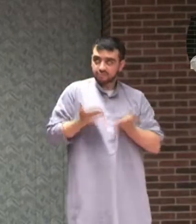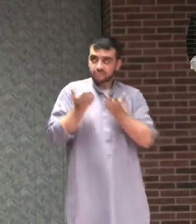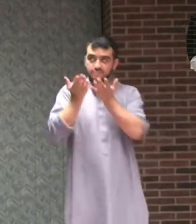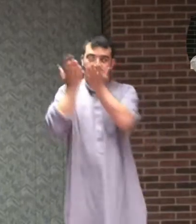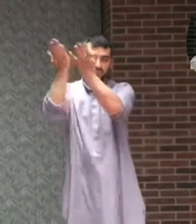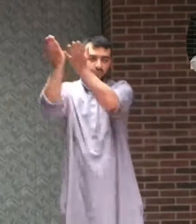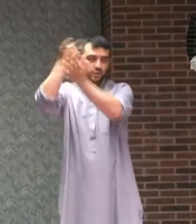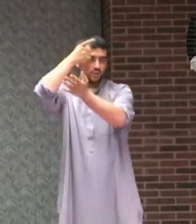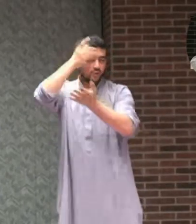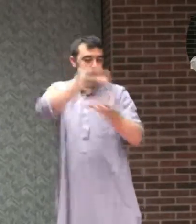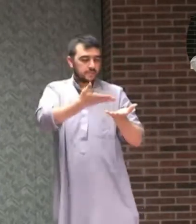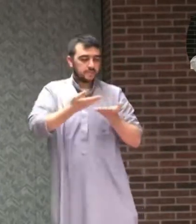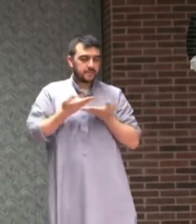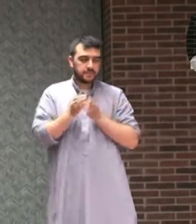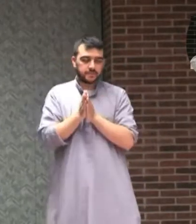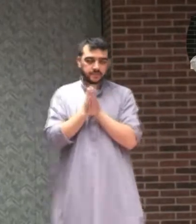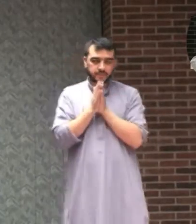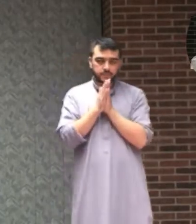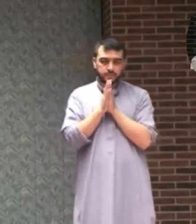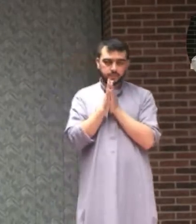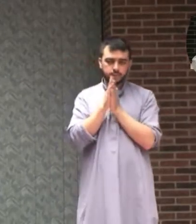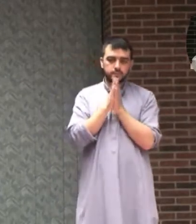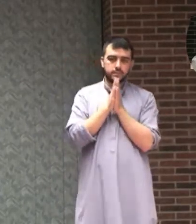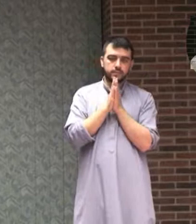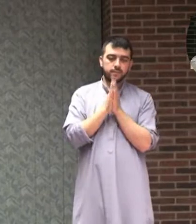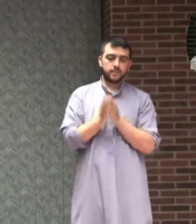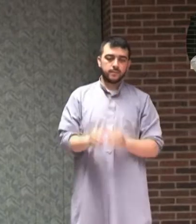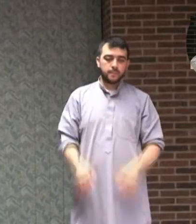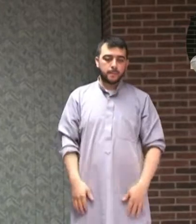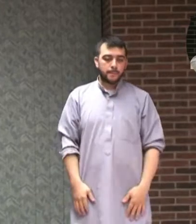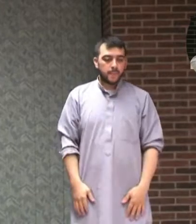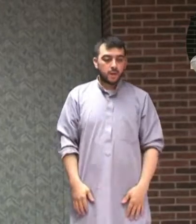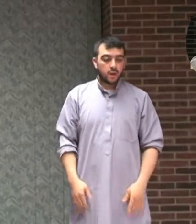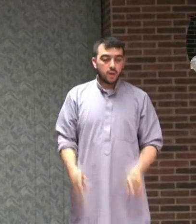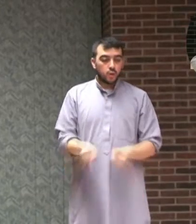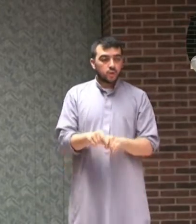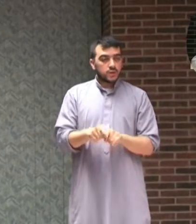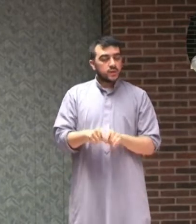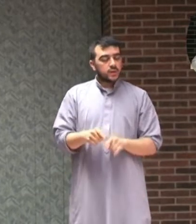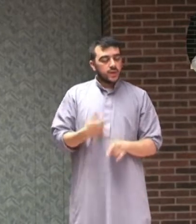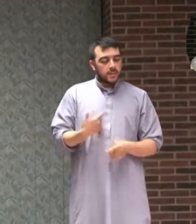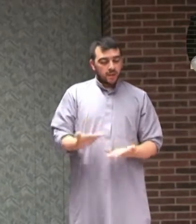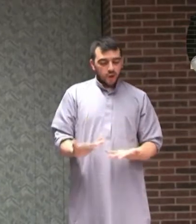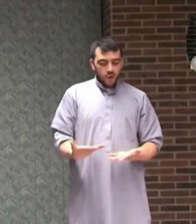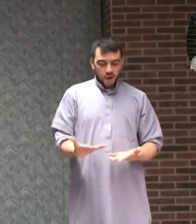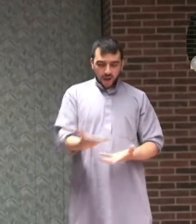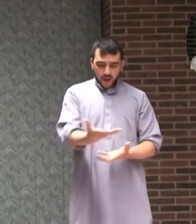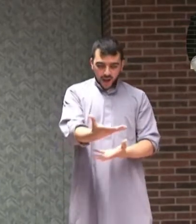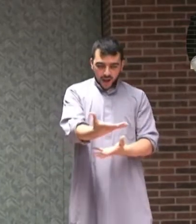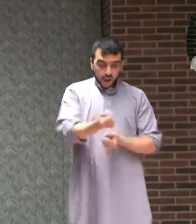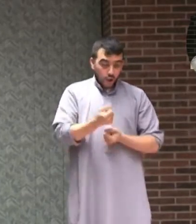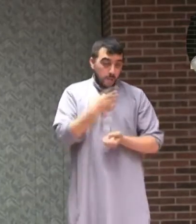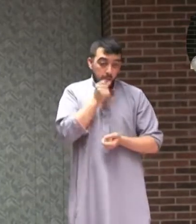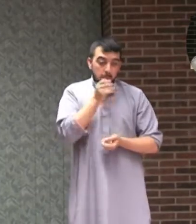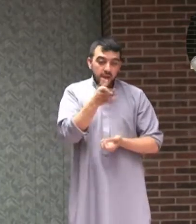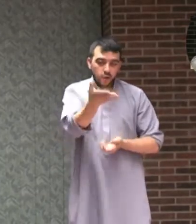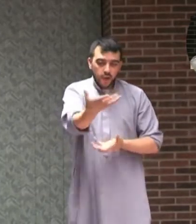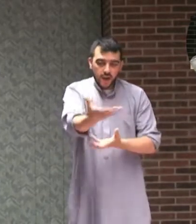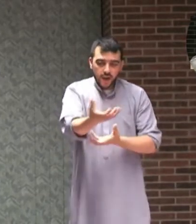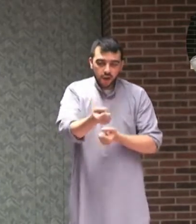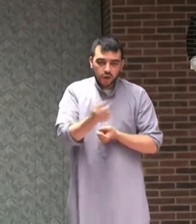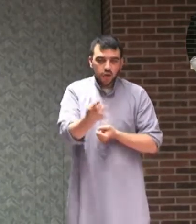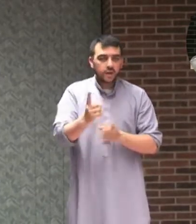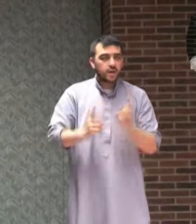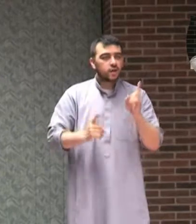ta'ala. En ce sens également, nous accueillons cette journée exceptionnelle qui est la journée du